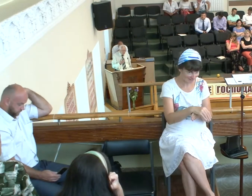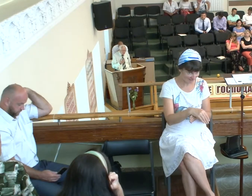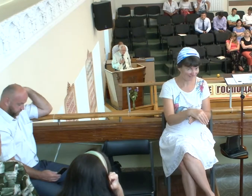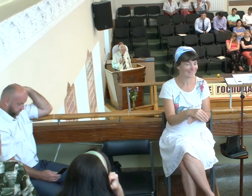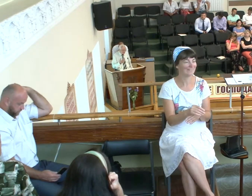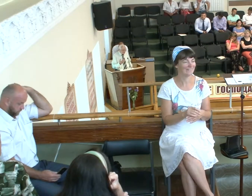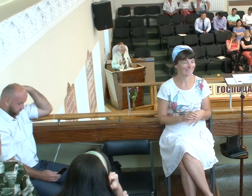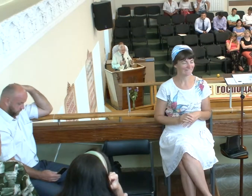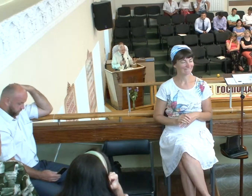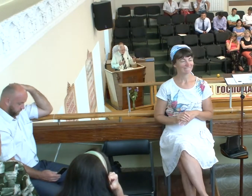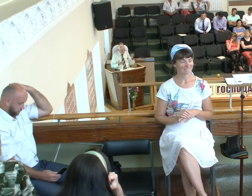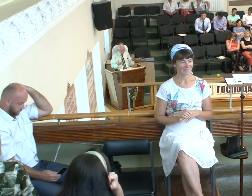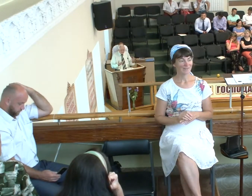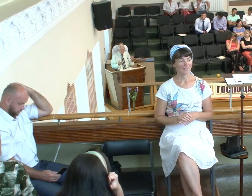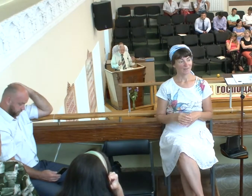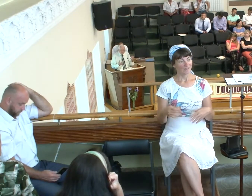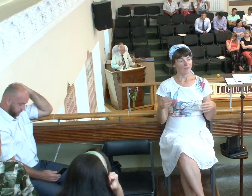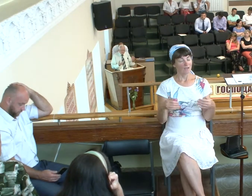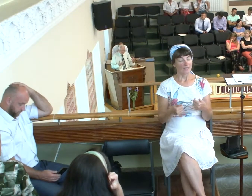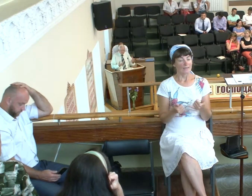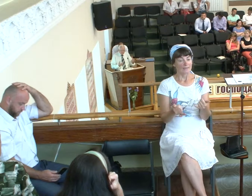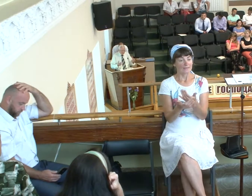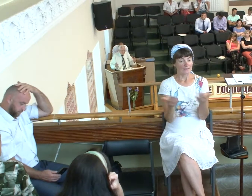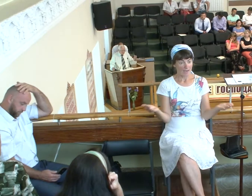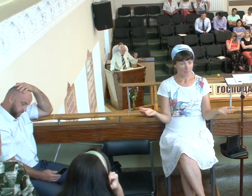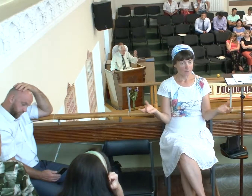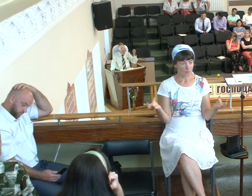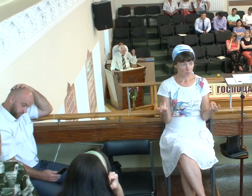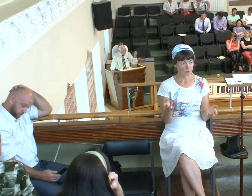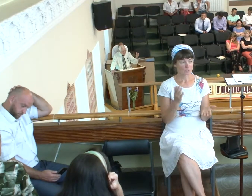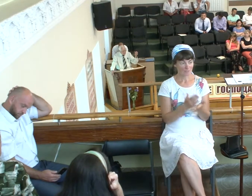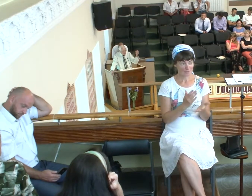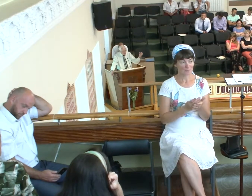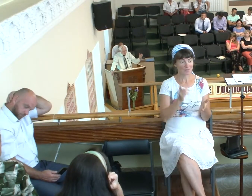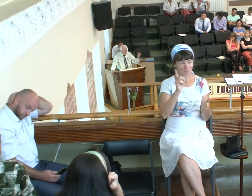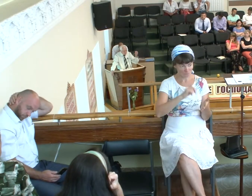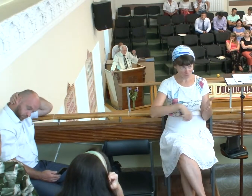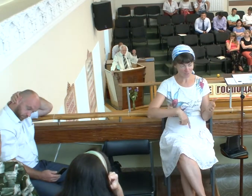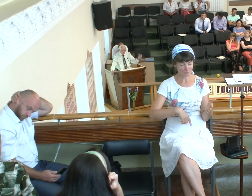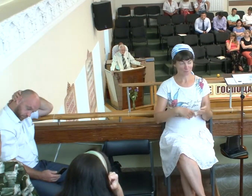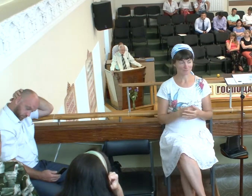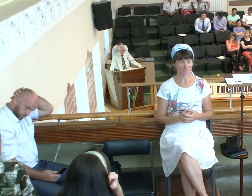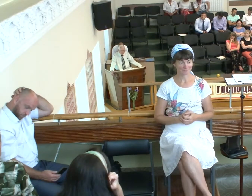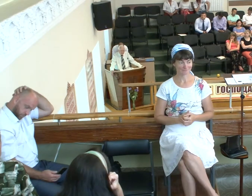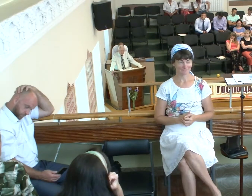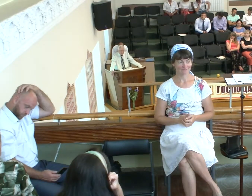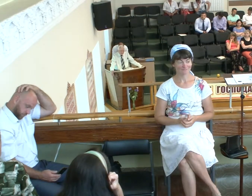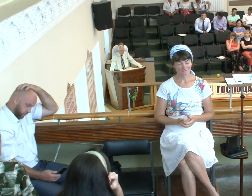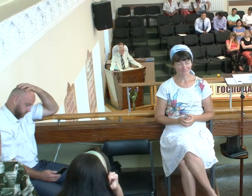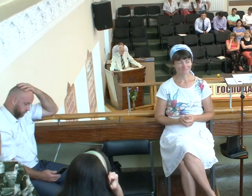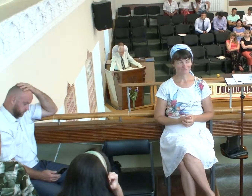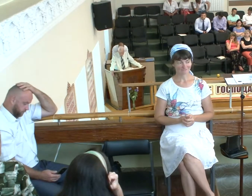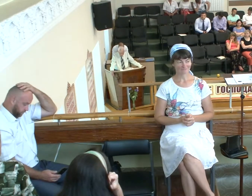иметь веру, чтобы правильно оценить драгоценности, чтобы правильно оценить, что самое драгоценное в нашей